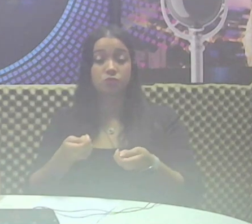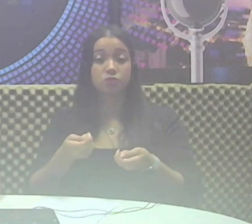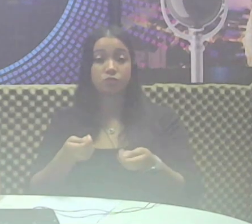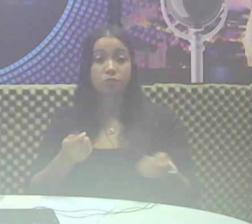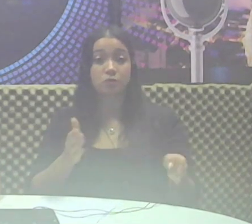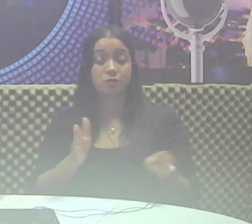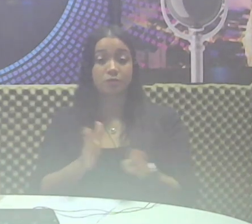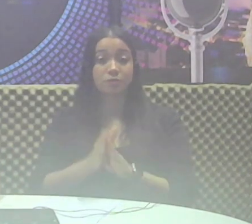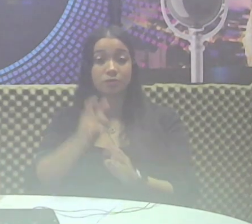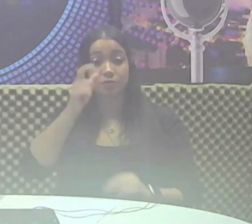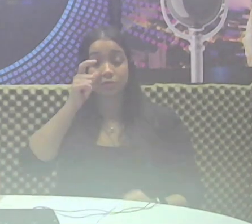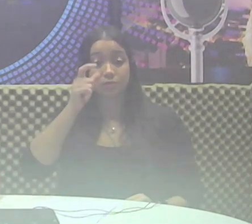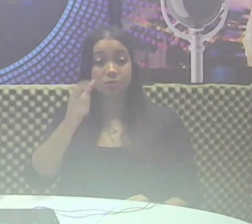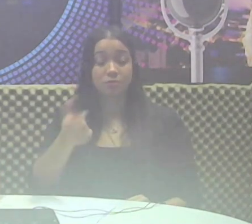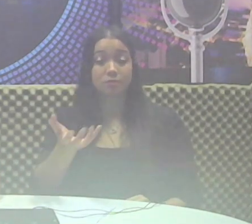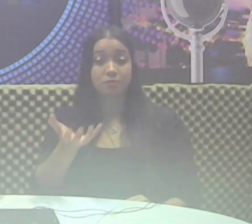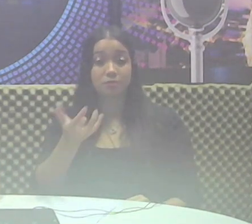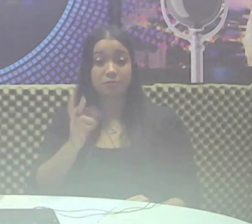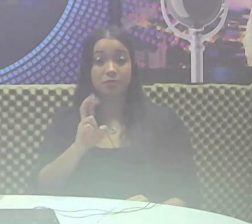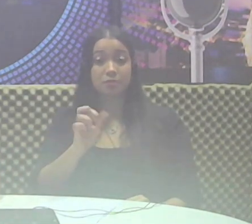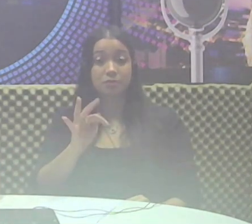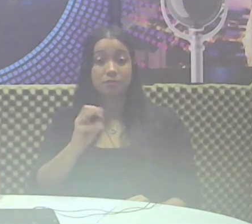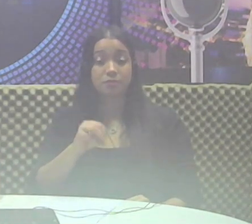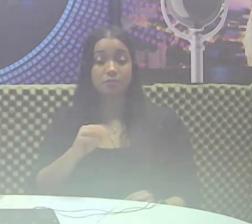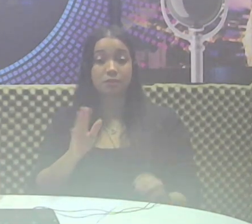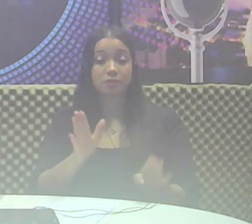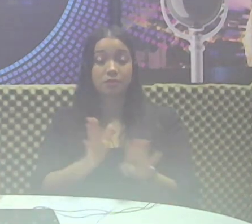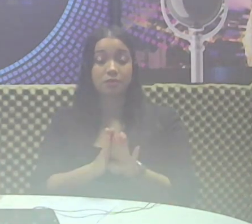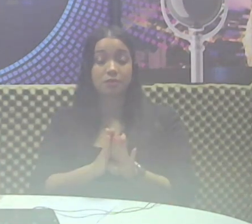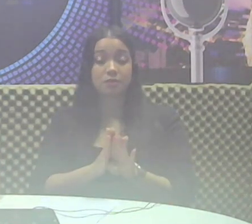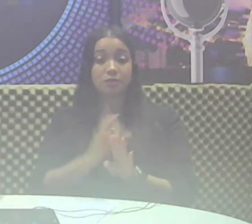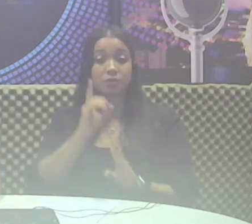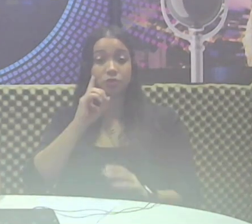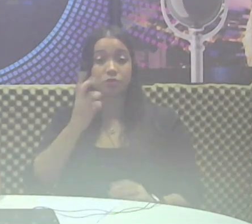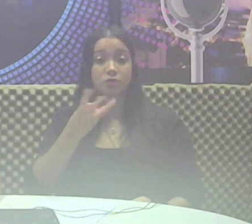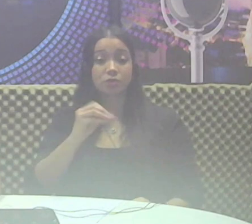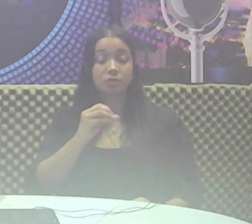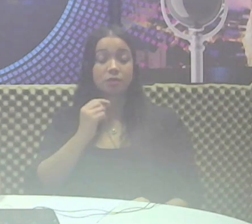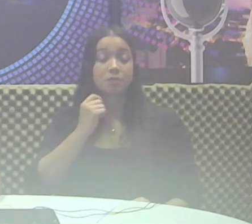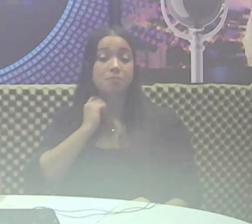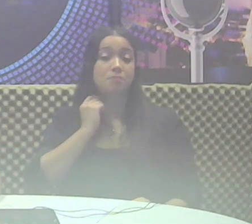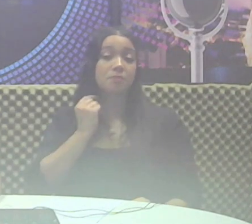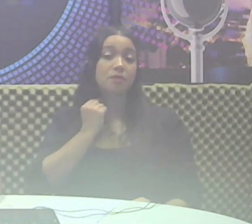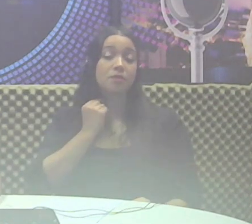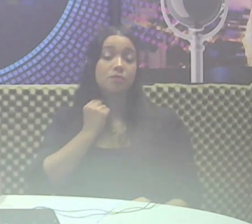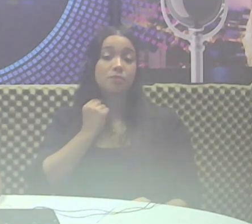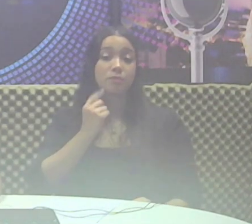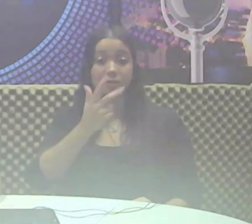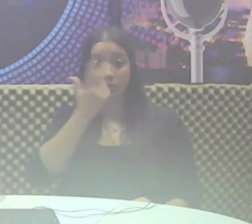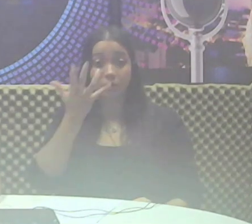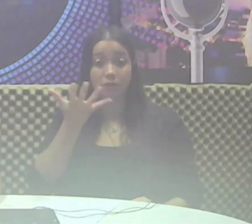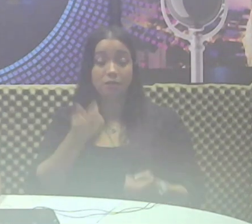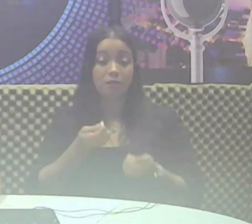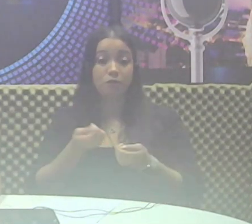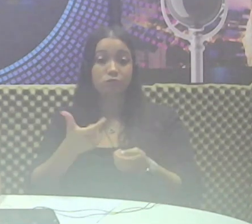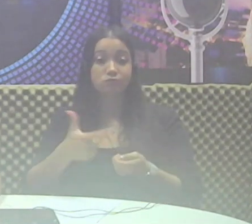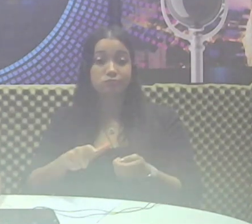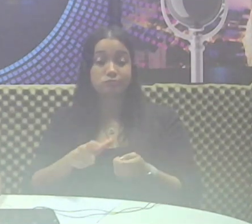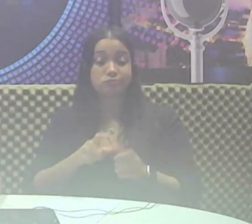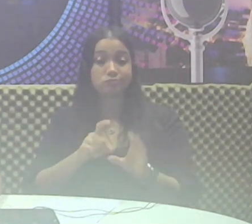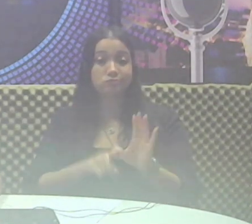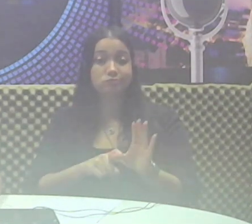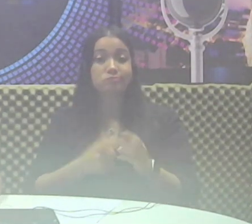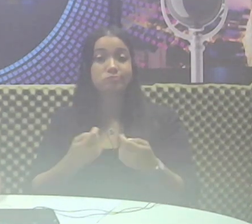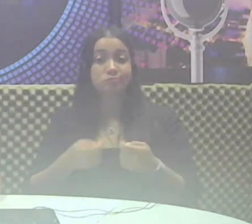os interessados em aderir ao refinanciamento termina no dia 30 de maio. O mutuário que deseja renegociar suas dívidas